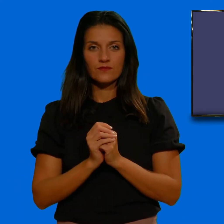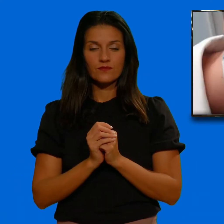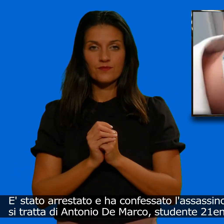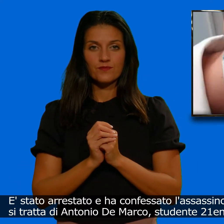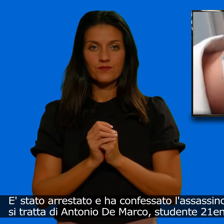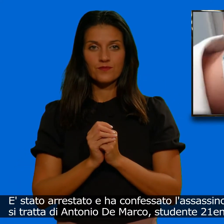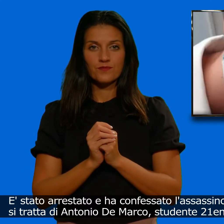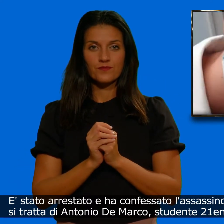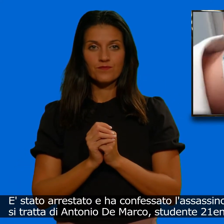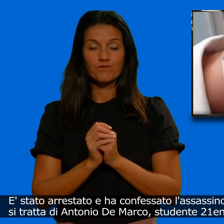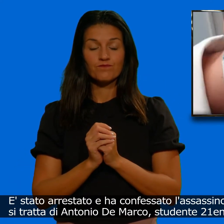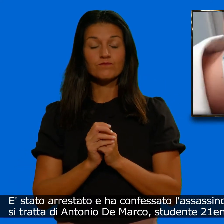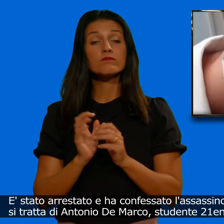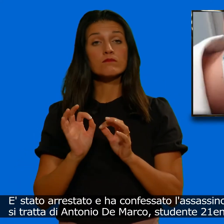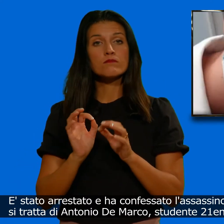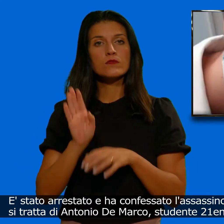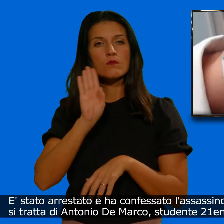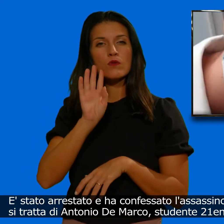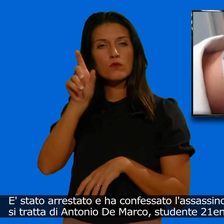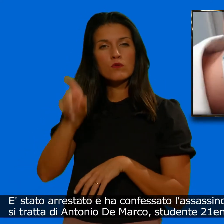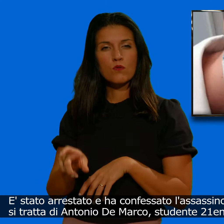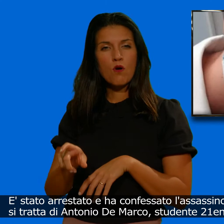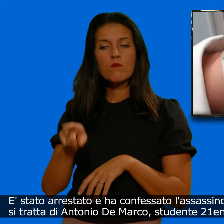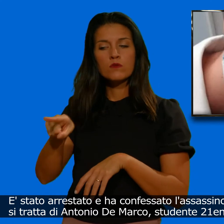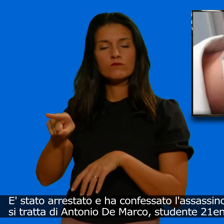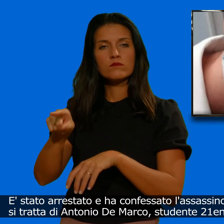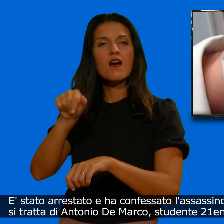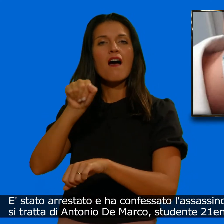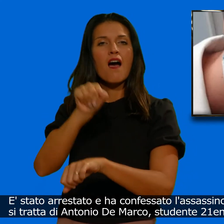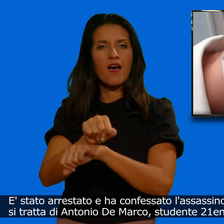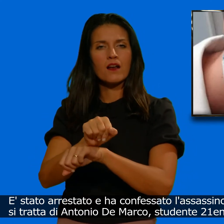e stato arrestato e ha confessato l'assassino di eleonora daniele